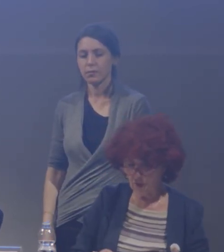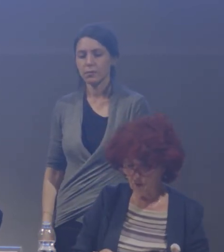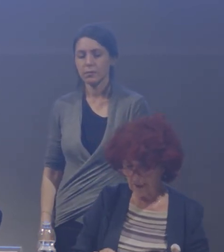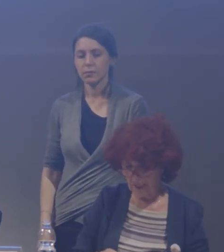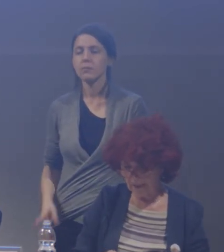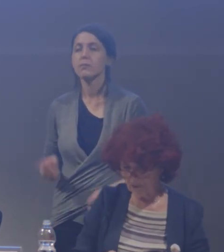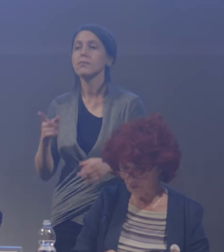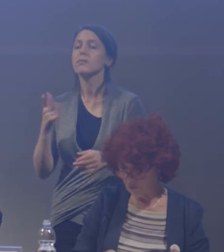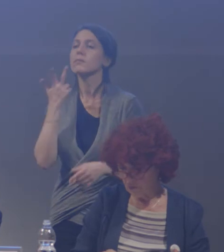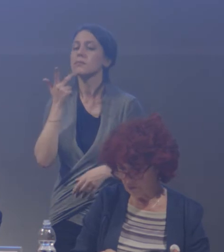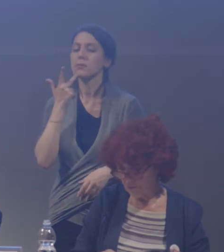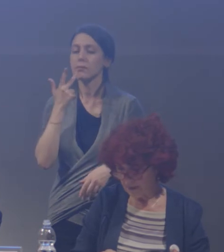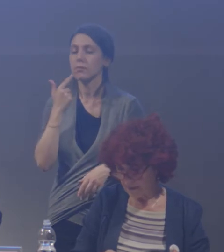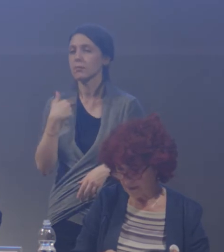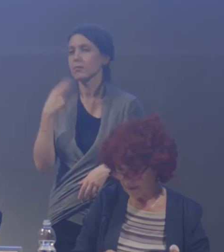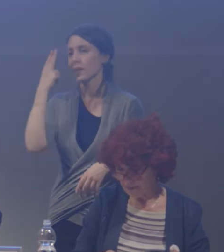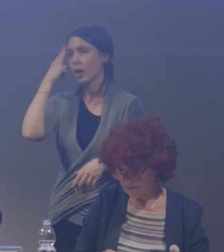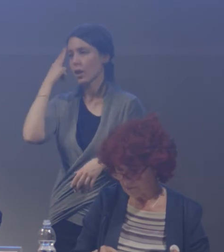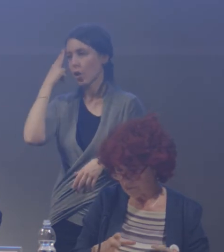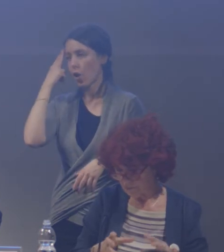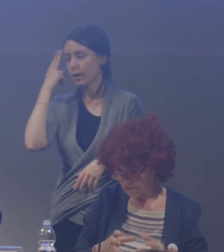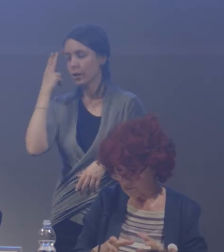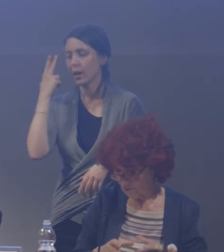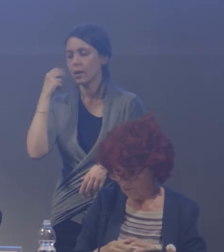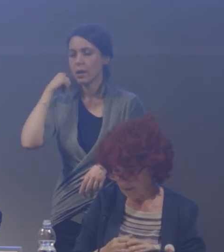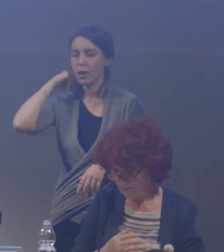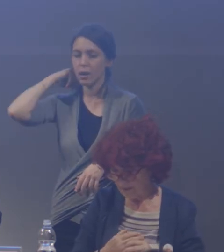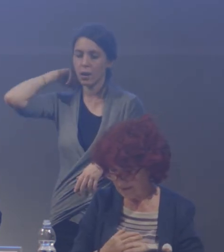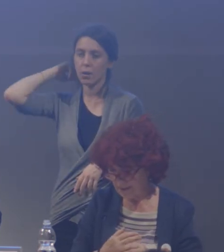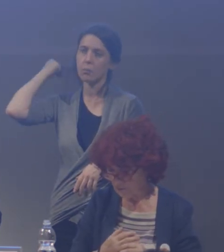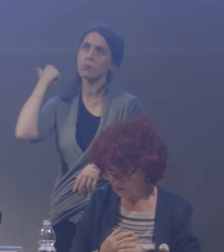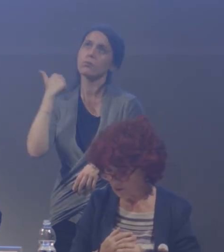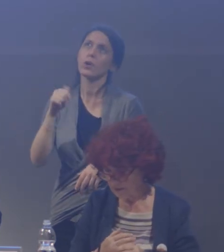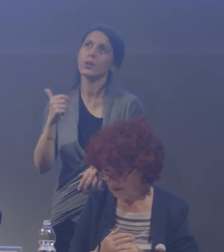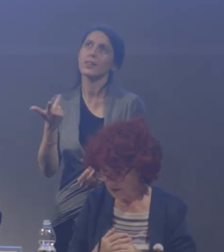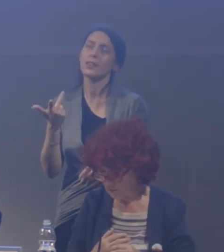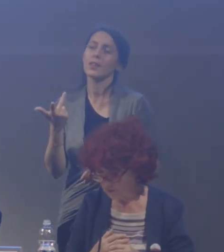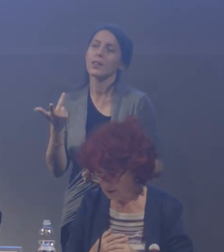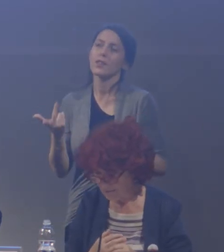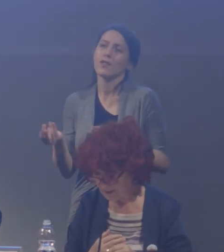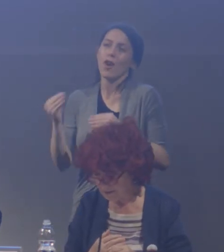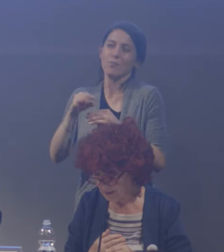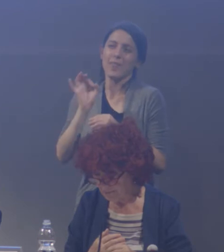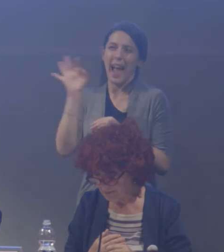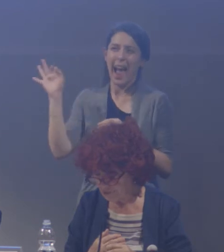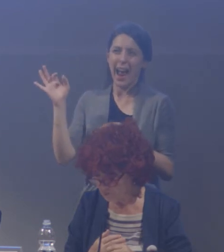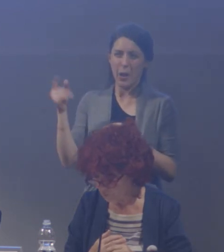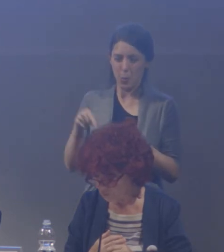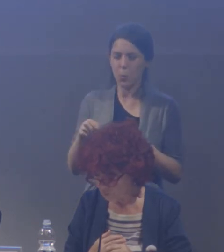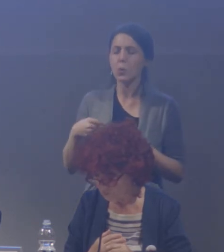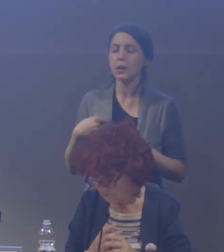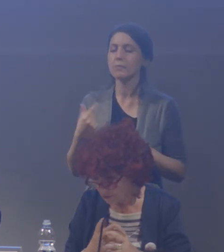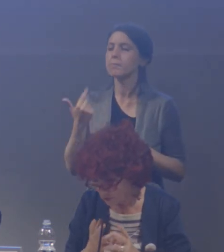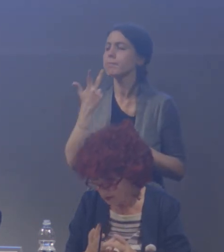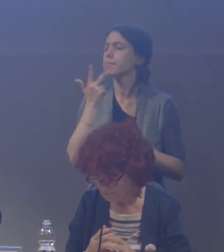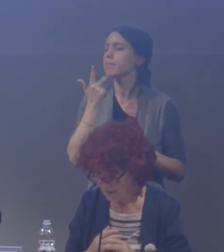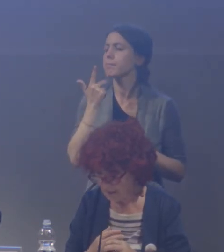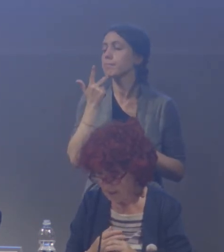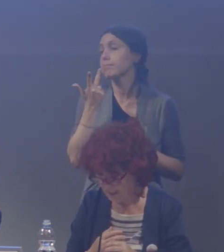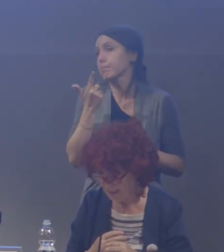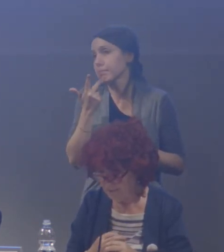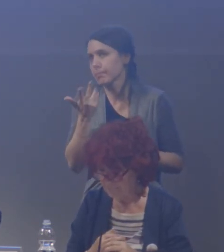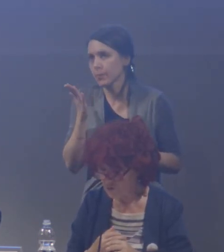piace ricordare, adesso qui lo dico per solo per implementare ulteriormente alcuni elementi, a me piace molto e mi